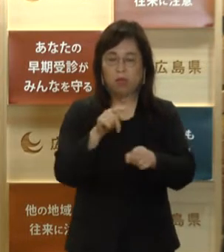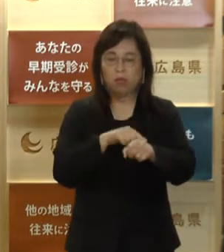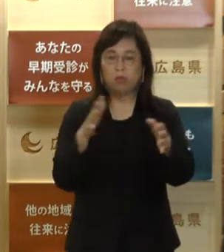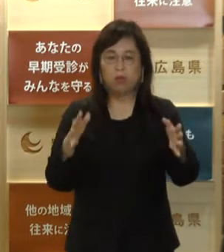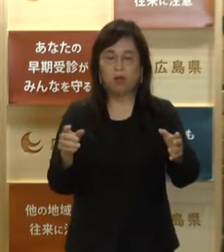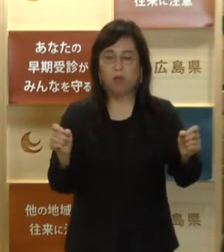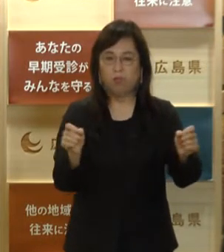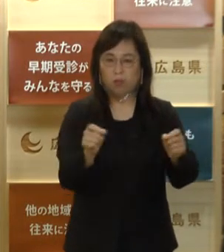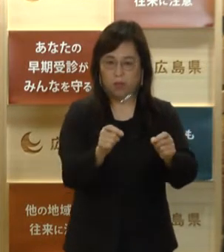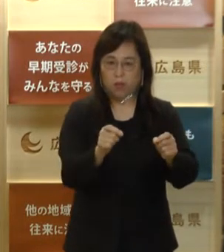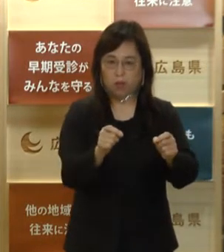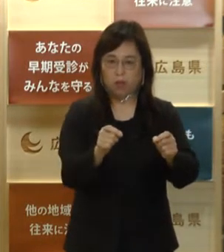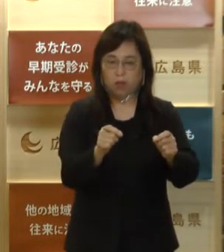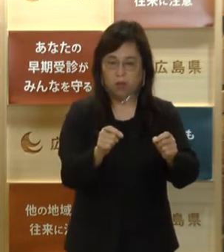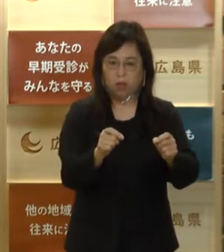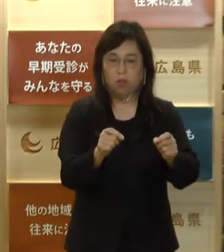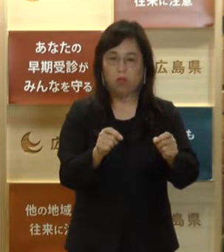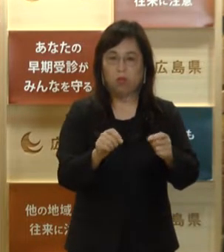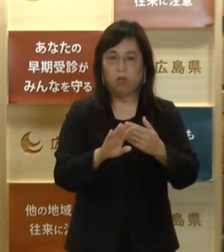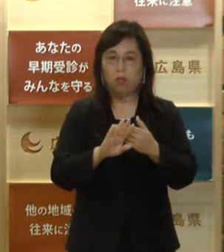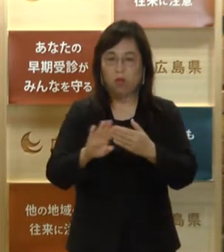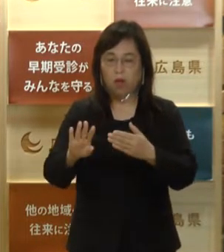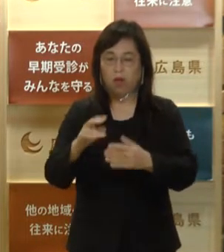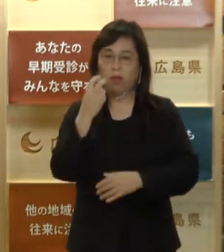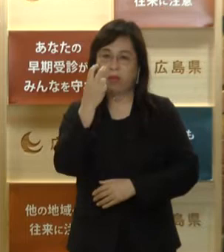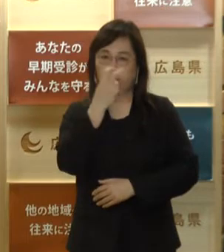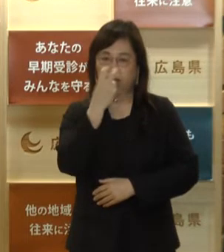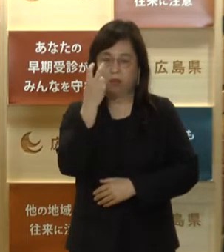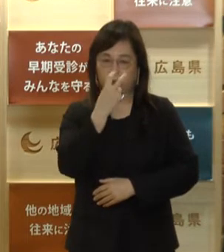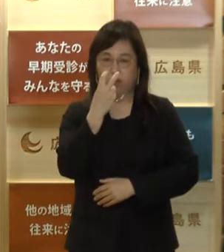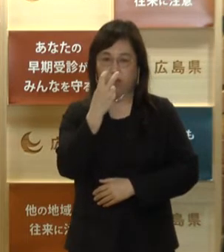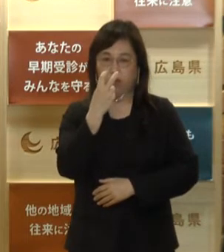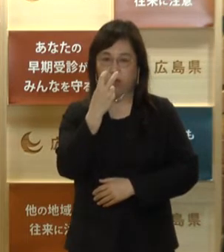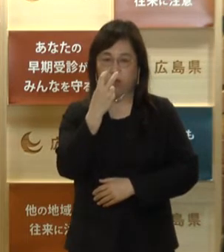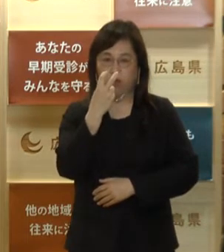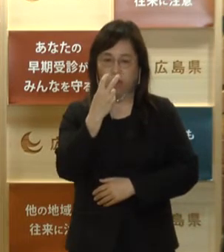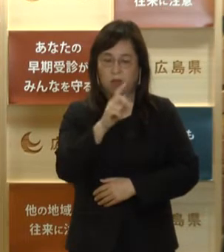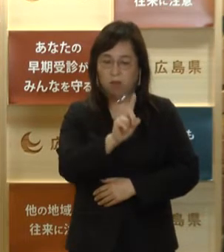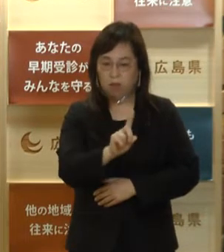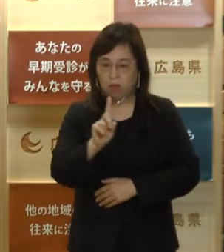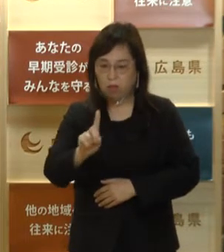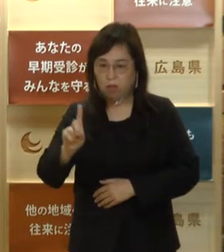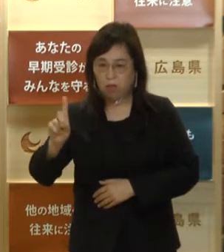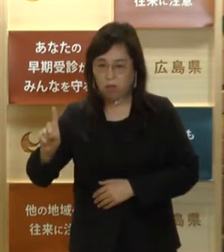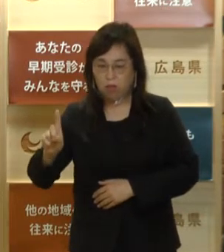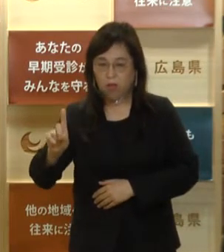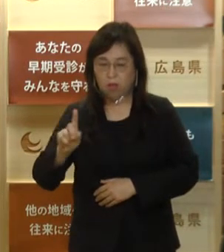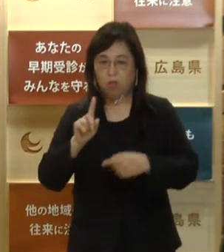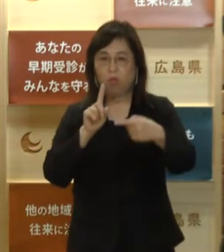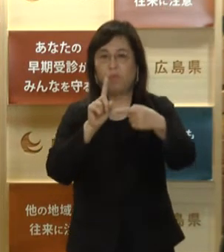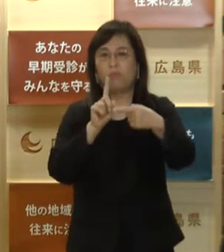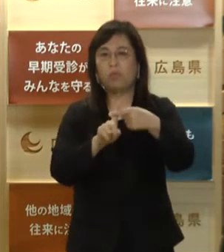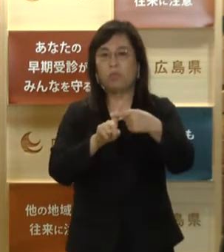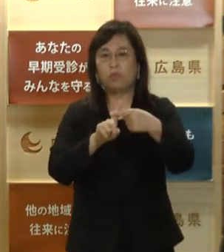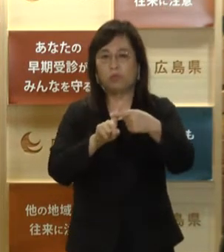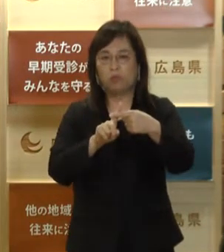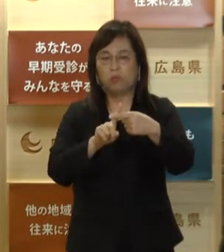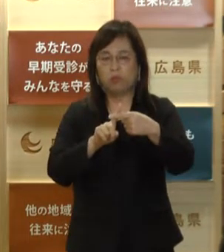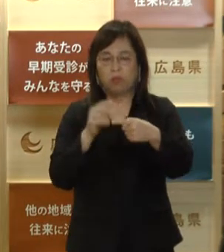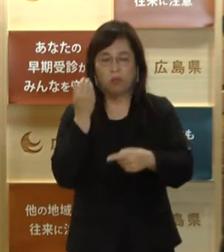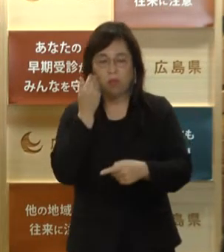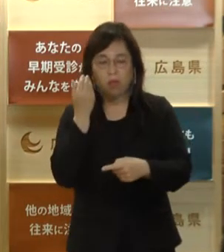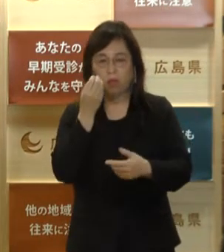という方法と、それから検査によってですね、個別に陽性者を発見して、市中から感染